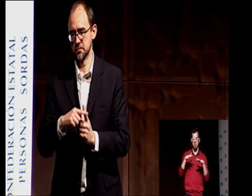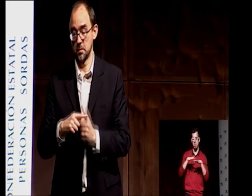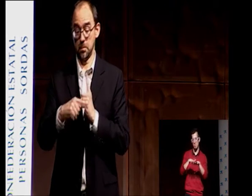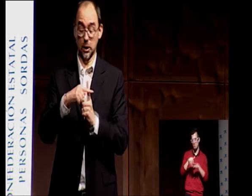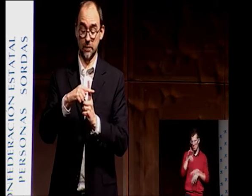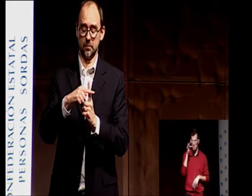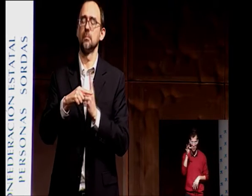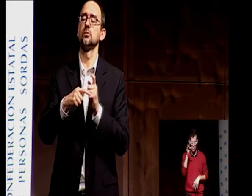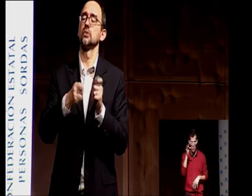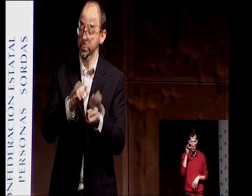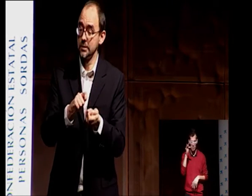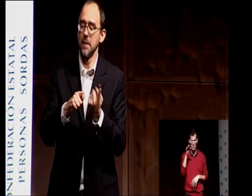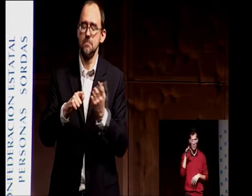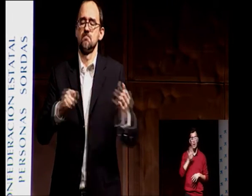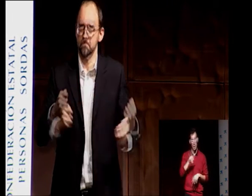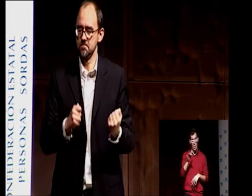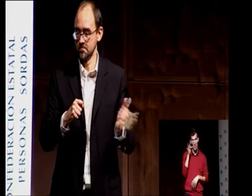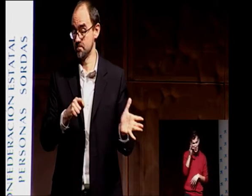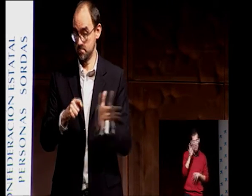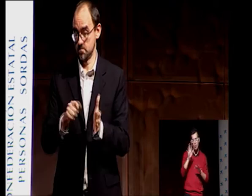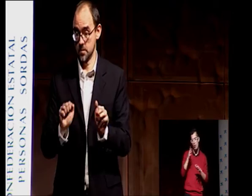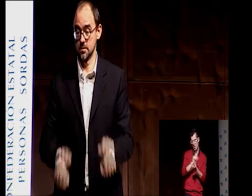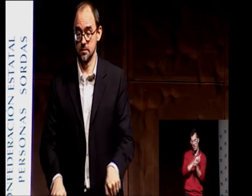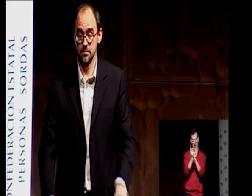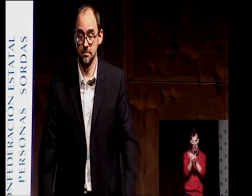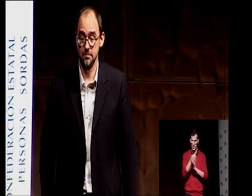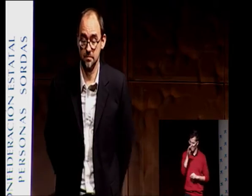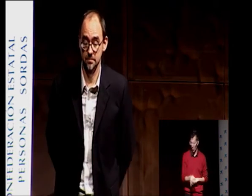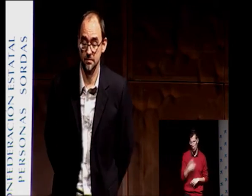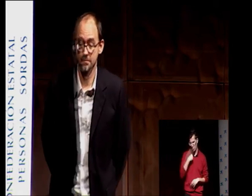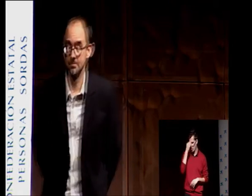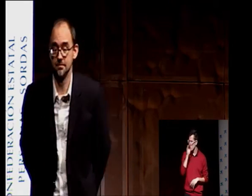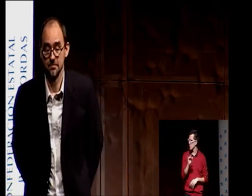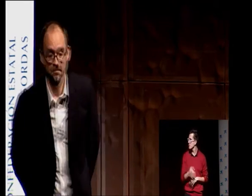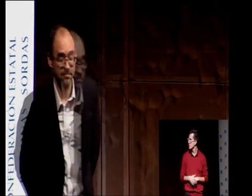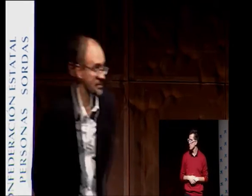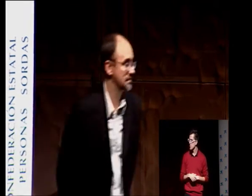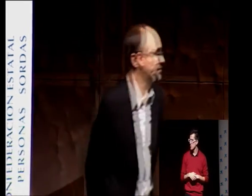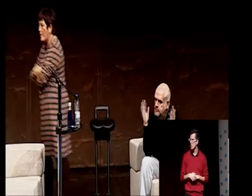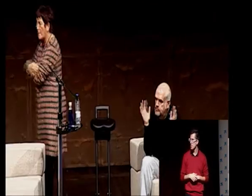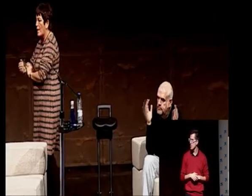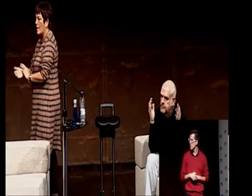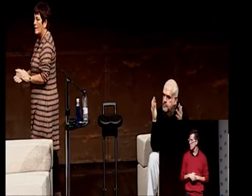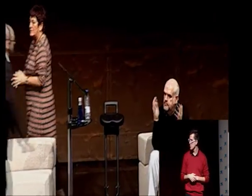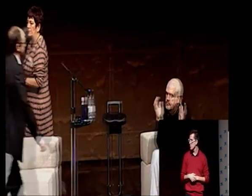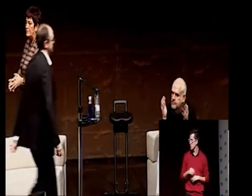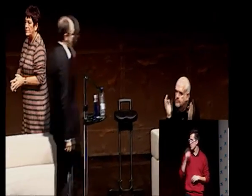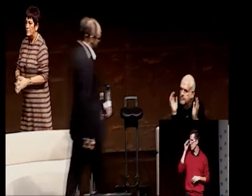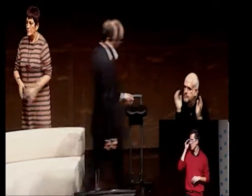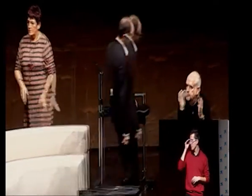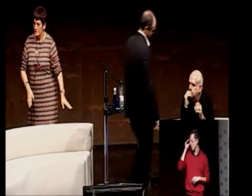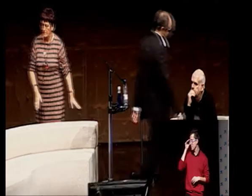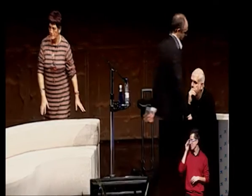podrá asignar pues es plausible pero eh Lo que sí es que tienen que convivir ambas